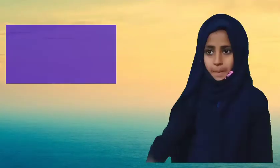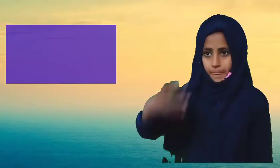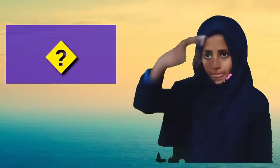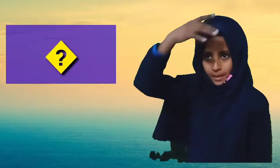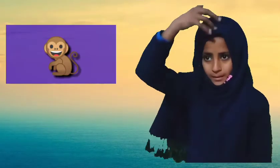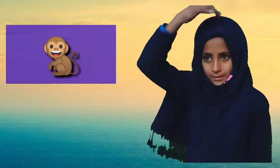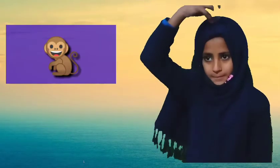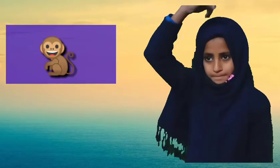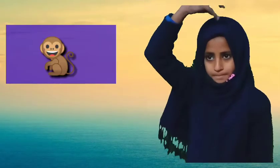बंदर,